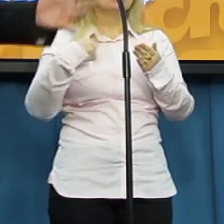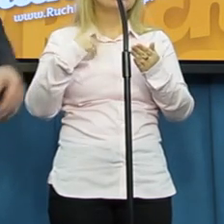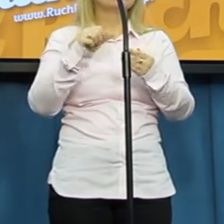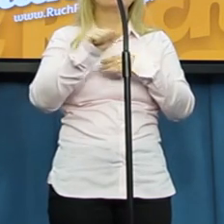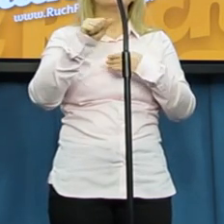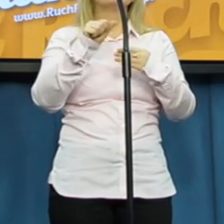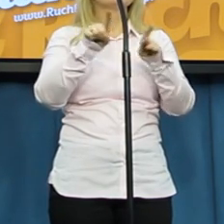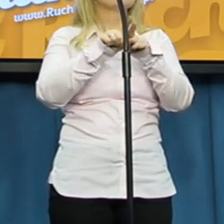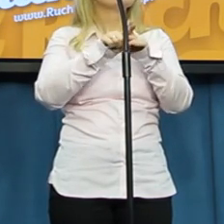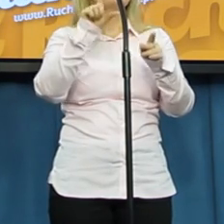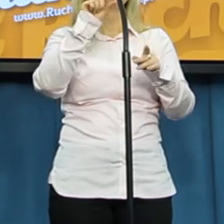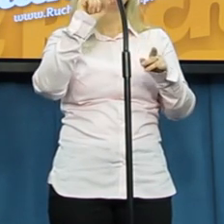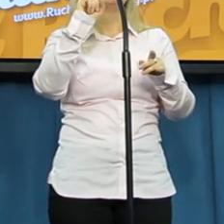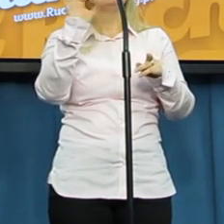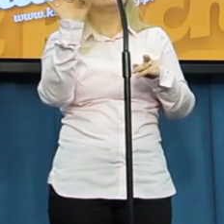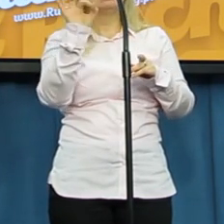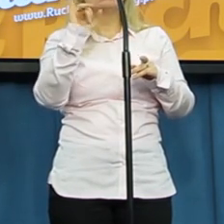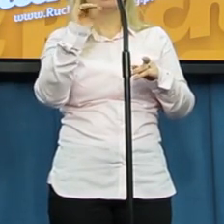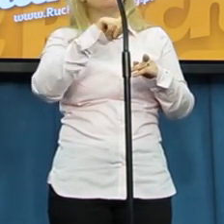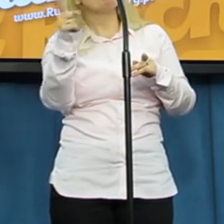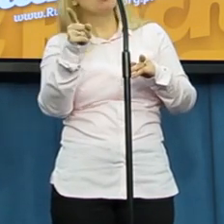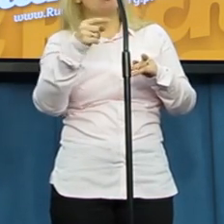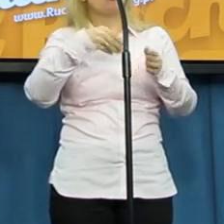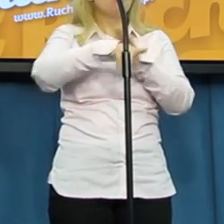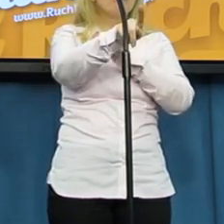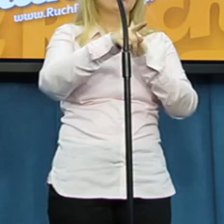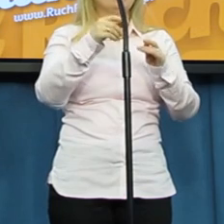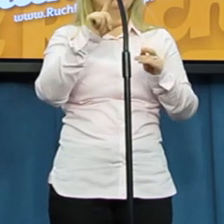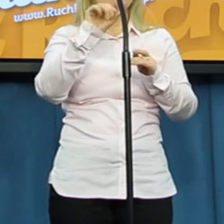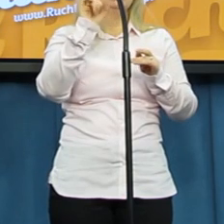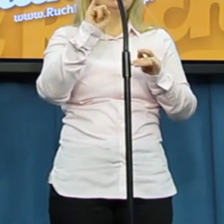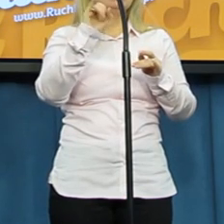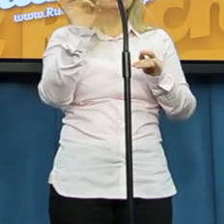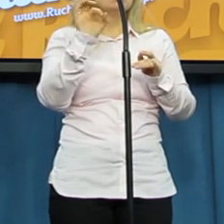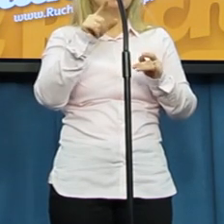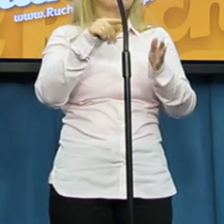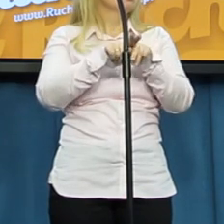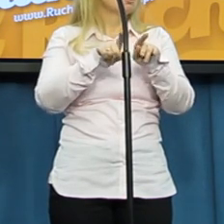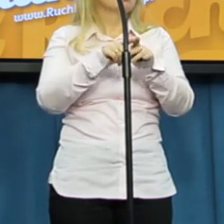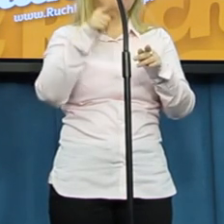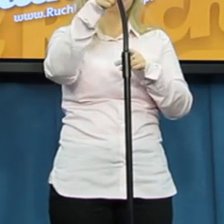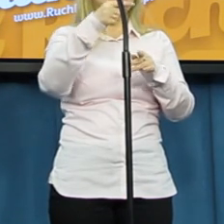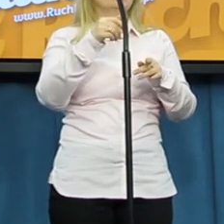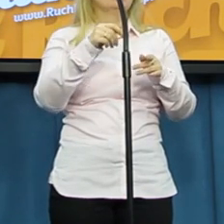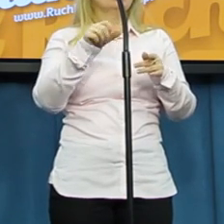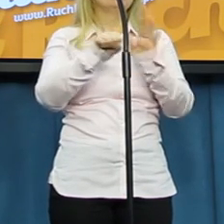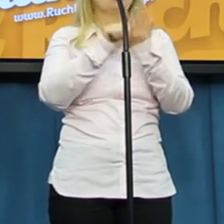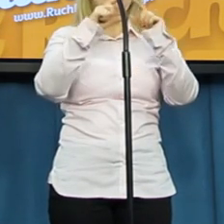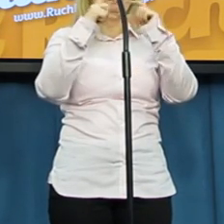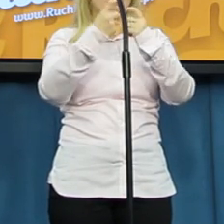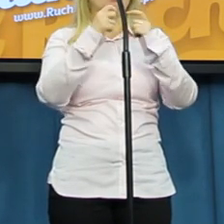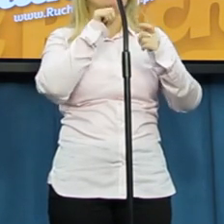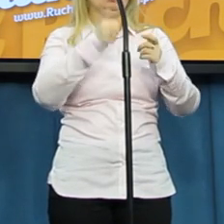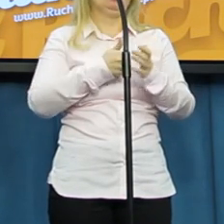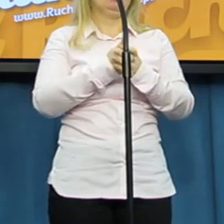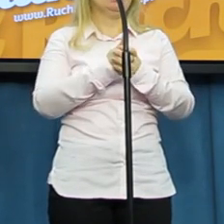popisowcy, którzy się tam rozeszli w różne miejsca, nie mają żadnego znaczenia, są w grupie marginalnej. Polska ma w jedynym miejscu, gdzie ma znaczenie, to w